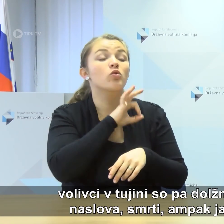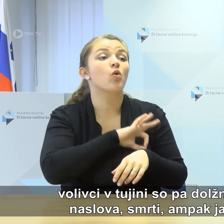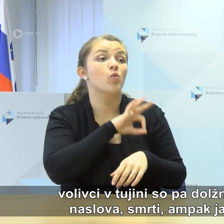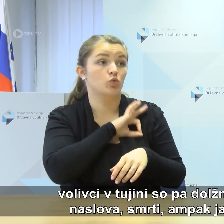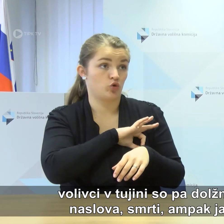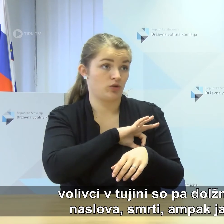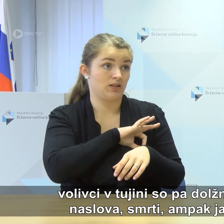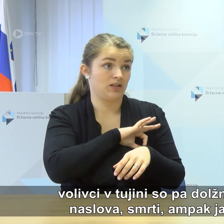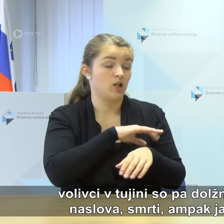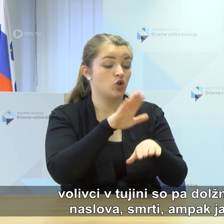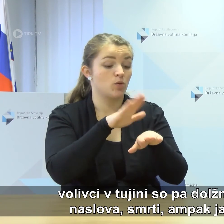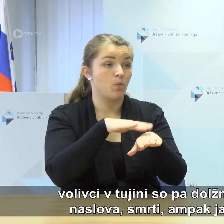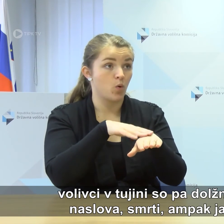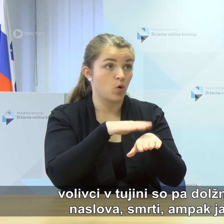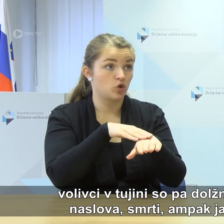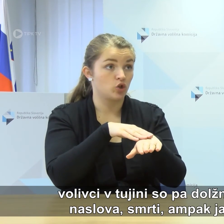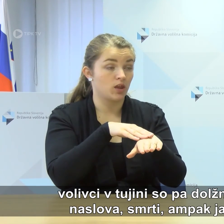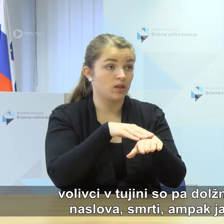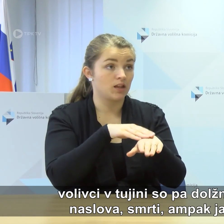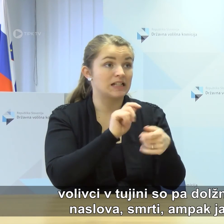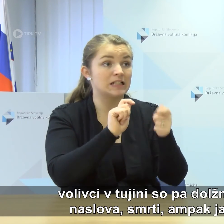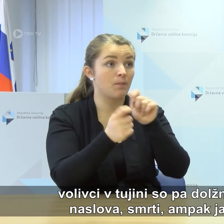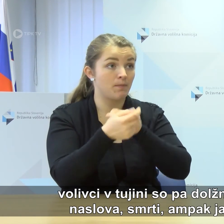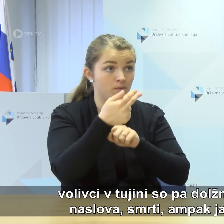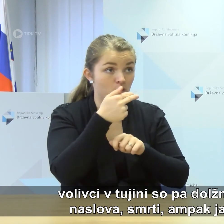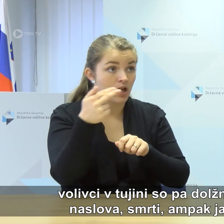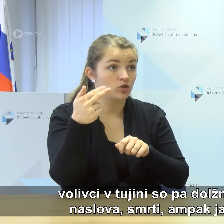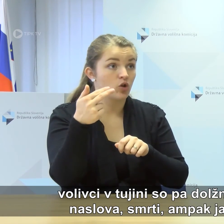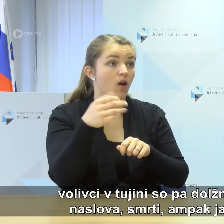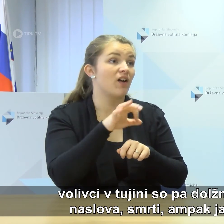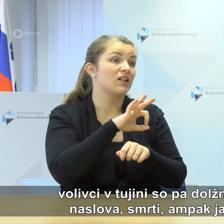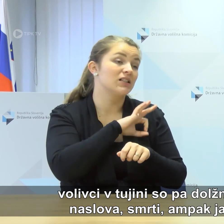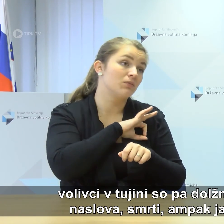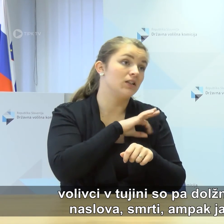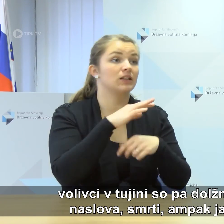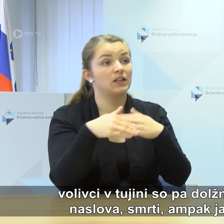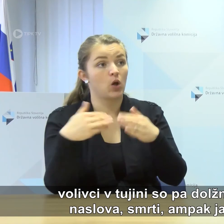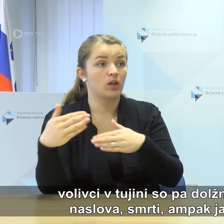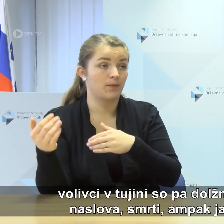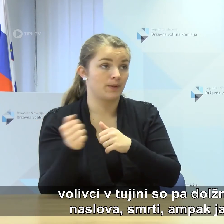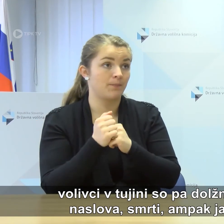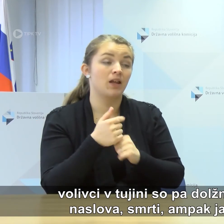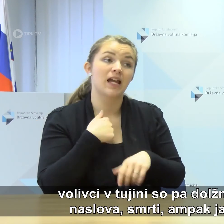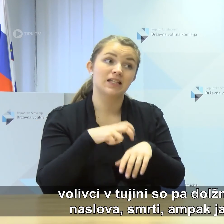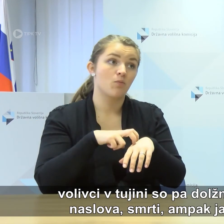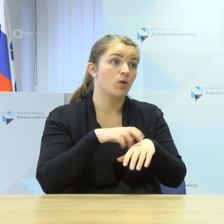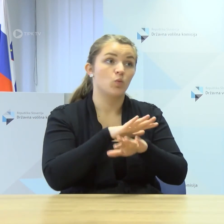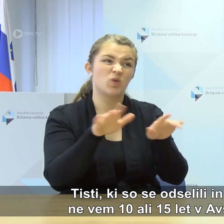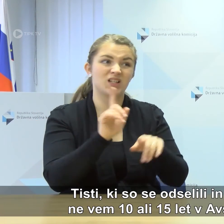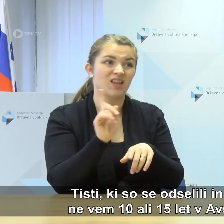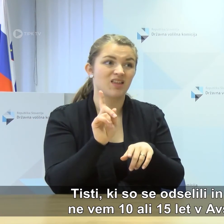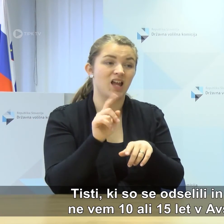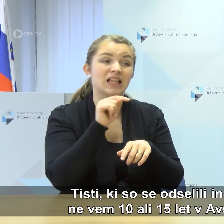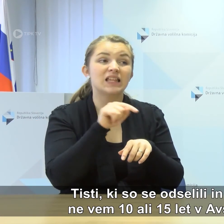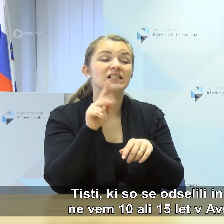sporočati spremembo naslova smrti, ampak jaz se bojim, da vsi ne. Tak tisti, ki so se odselili